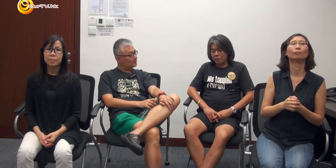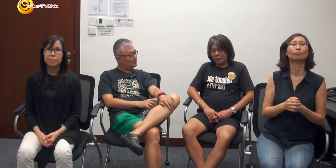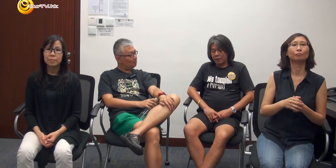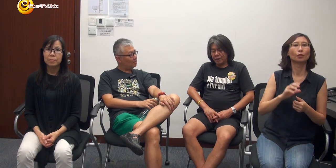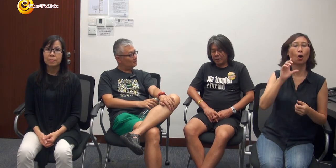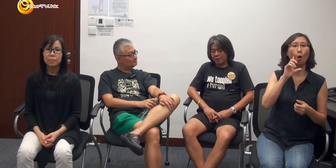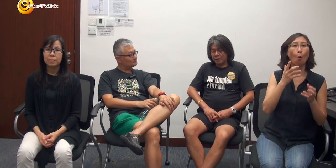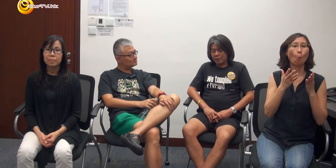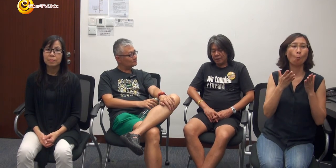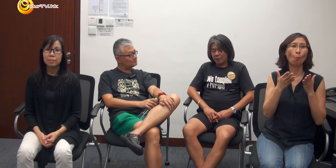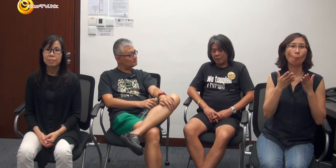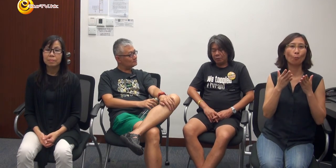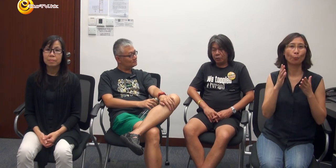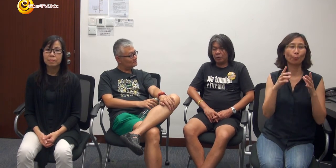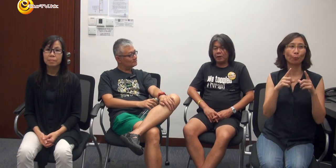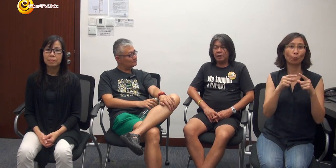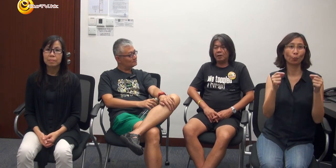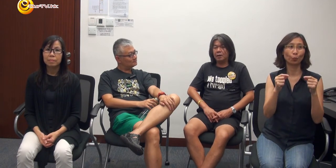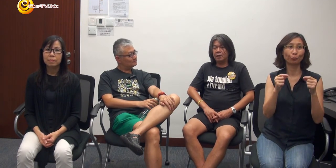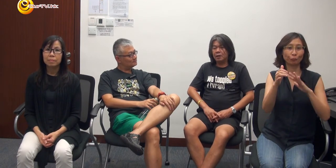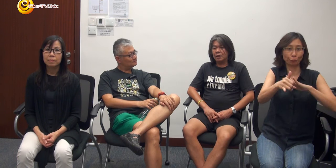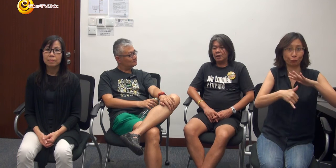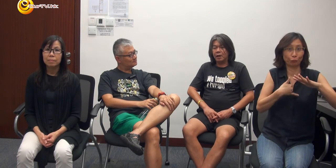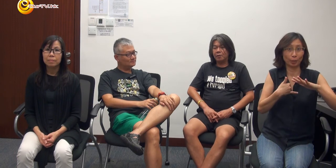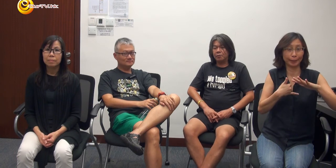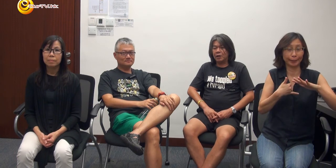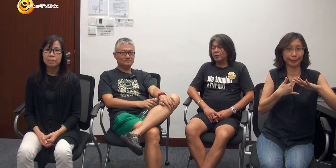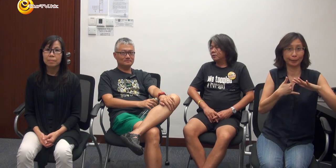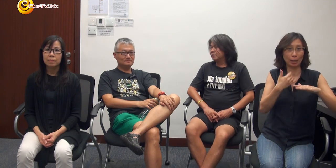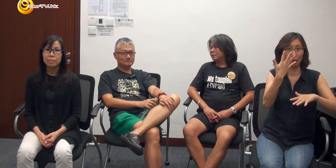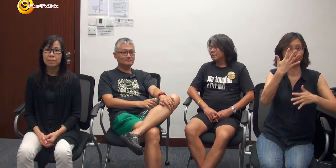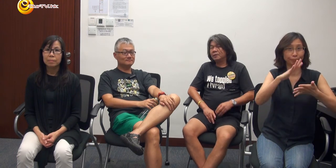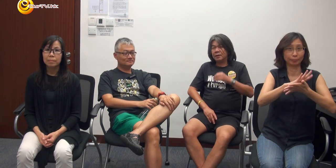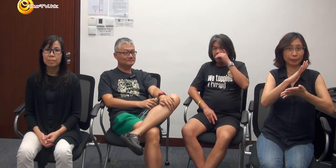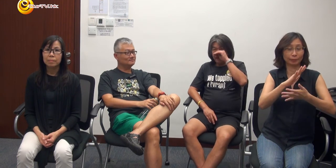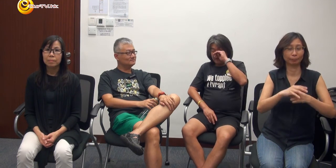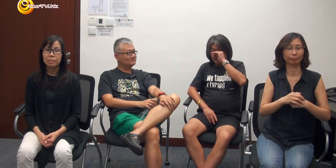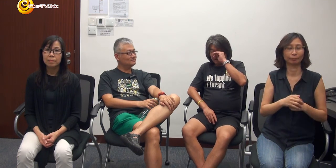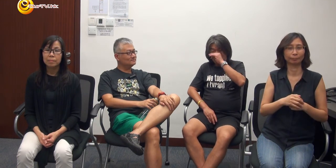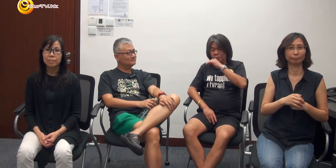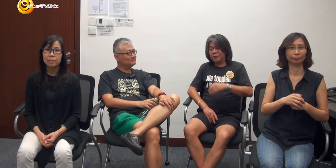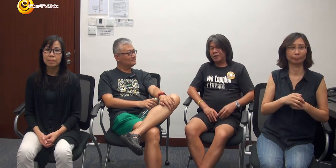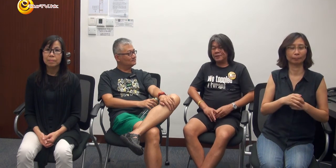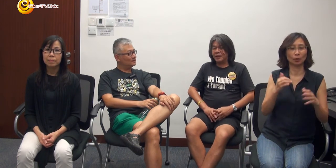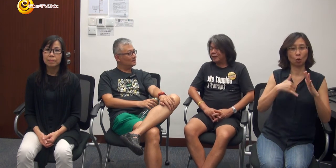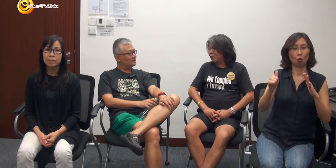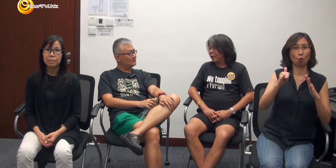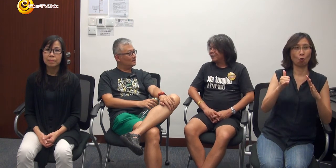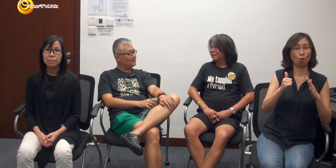嘅回歸。嘅五週年喺去澳門嗰陣時，戥人高興， 係